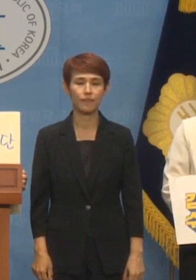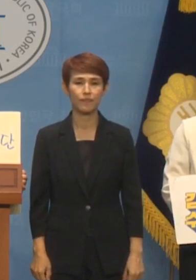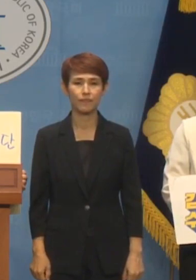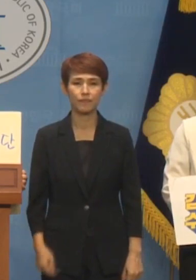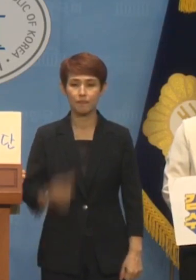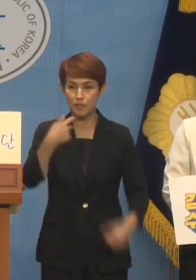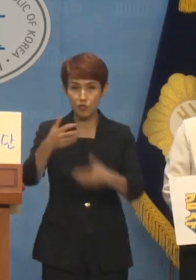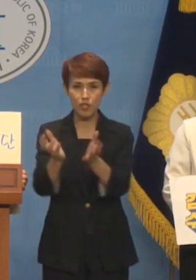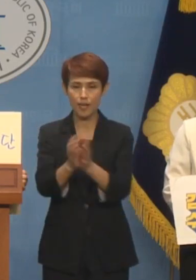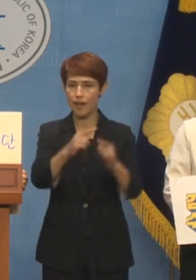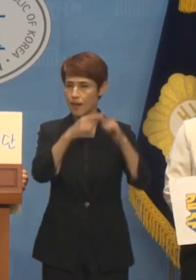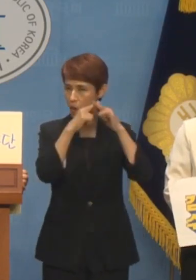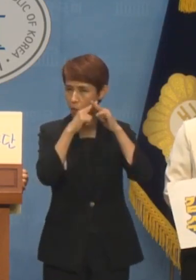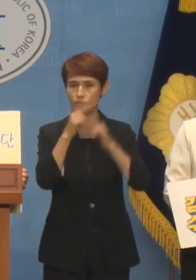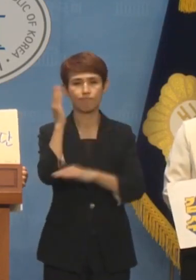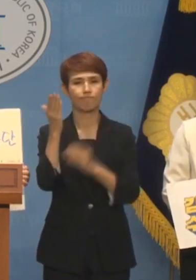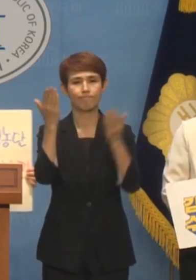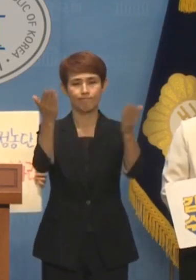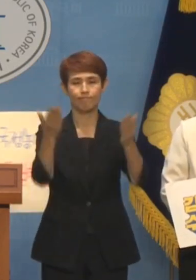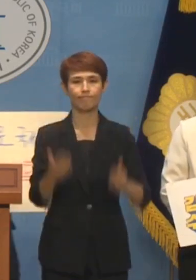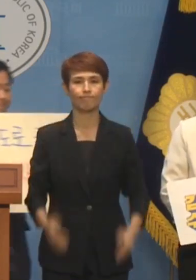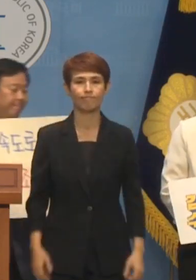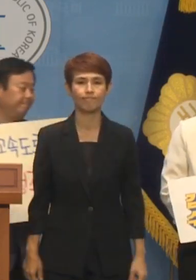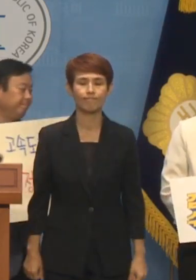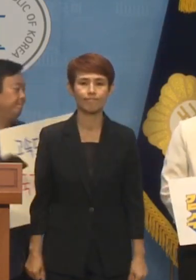민주당의 각오와 다짐을 말씀해 주도록 하겠습니다.